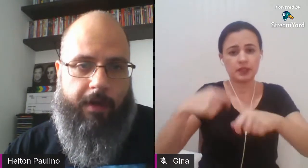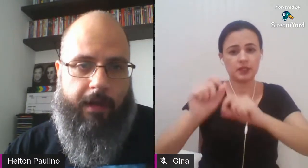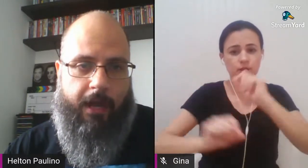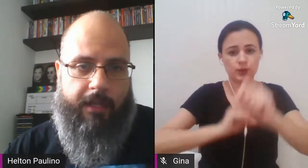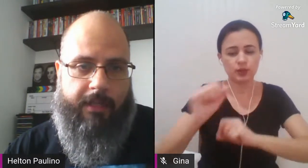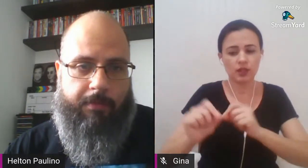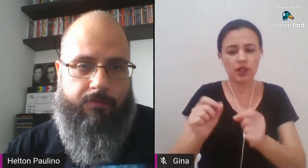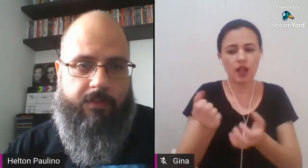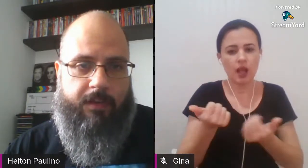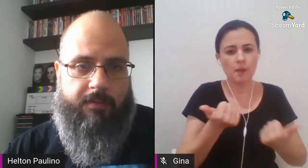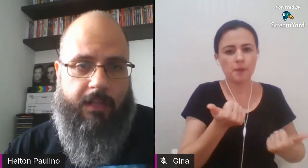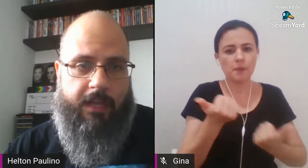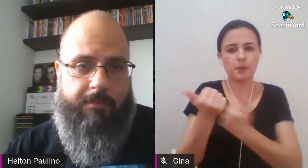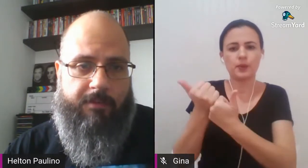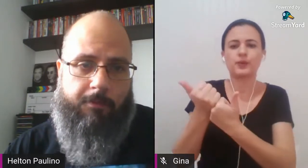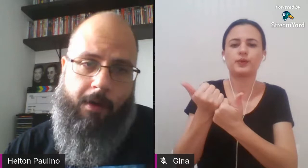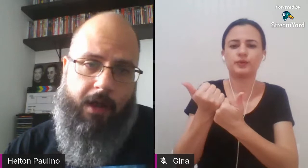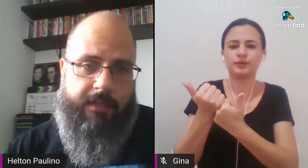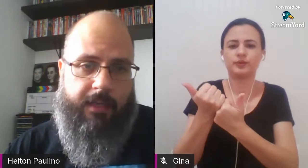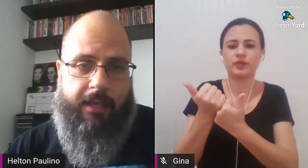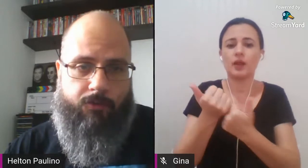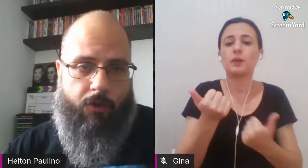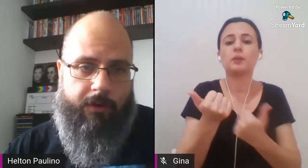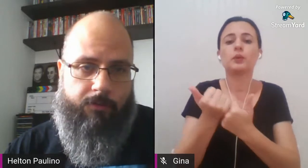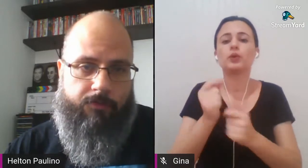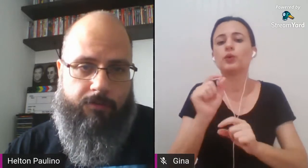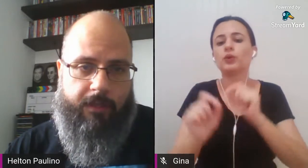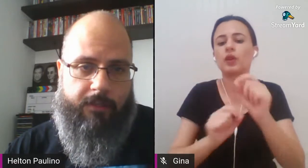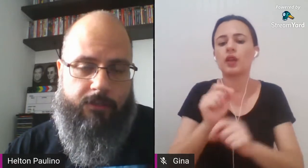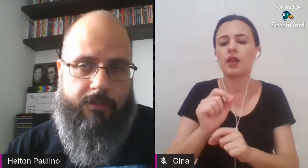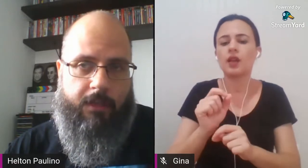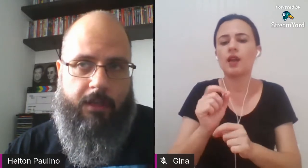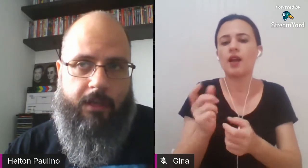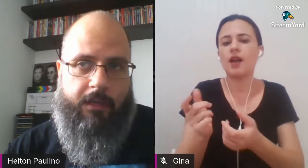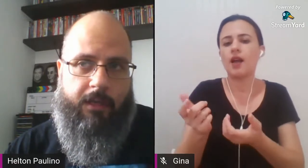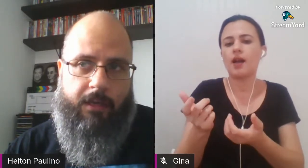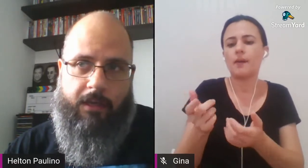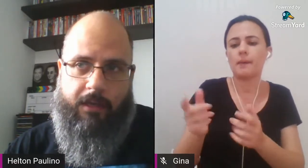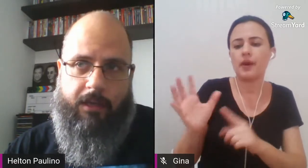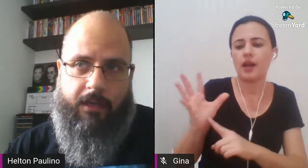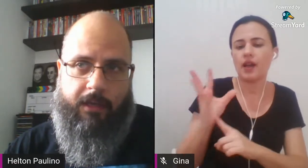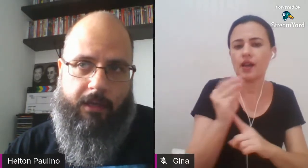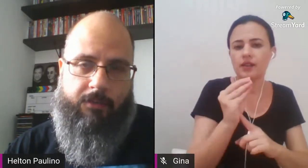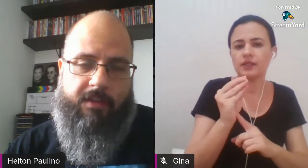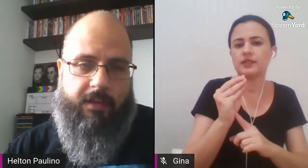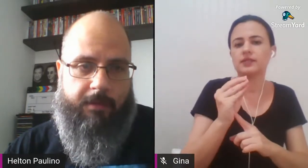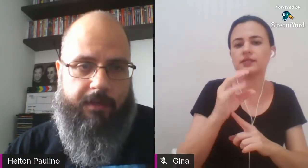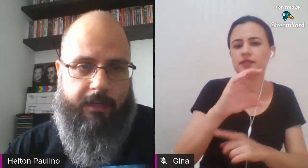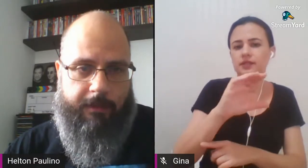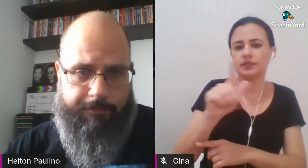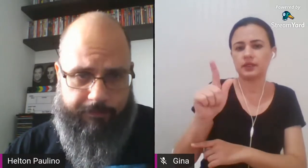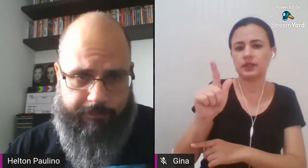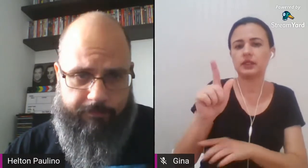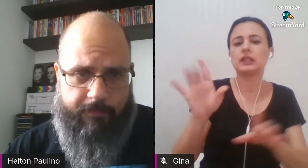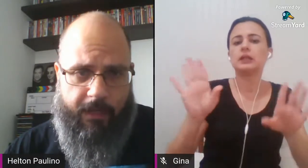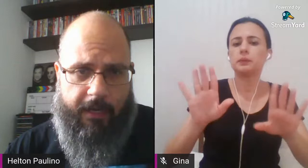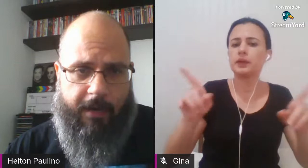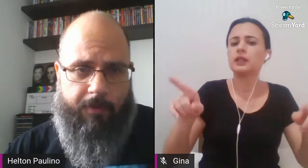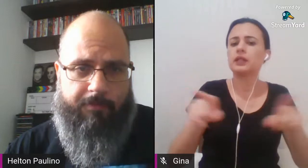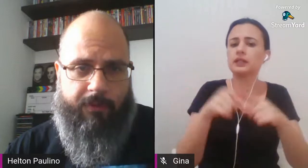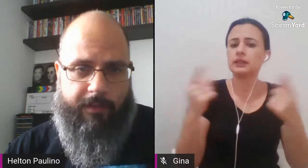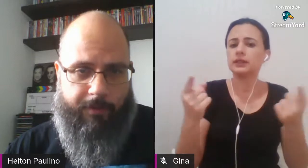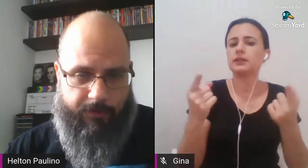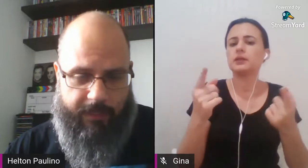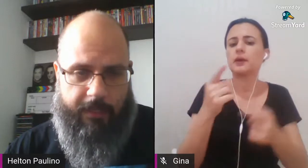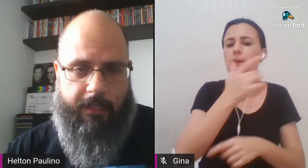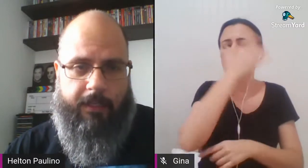só para a arte que é produzida na cidade, mas para a arte que retorna com seus artistas, que de uma certa maneira,